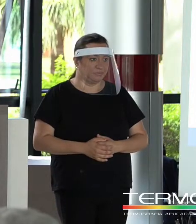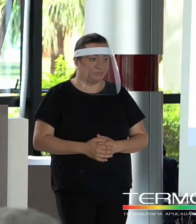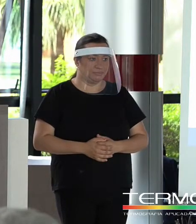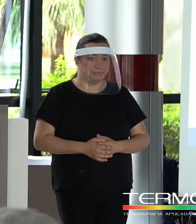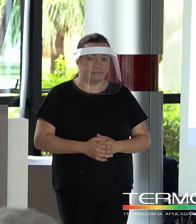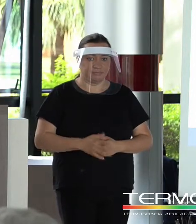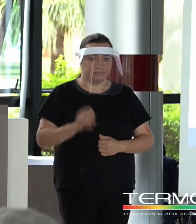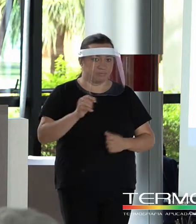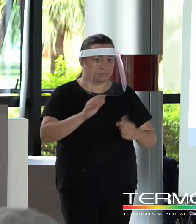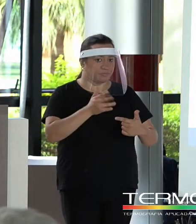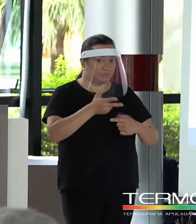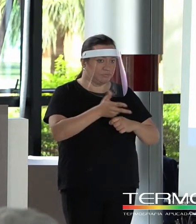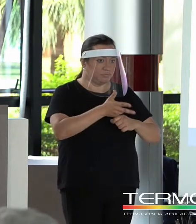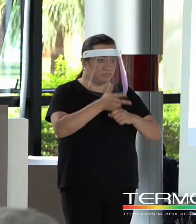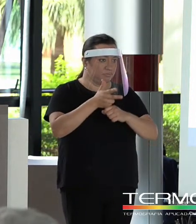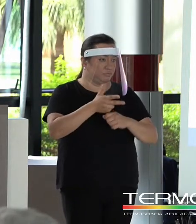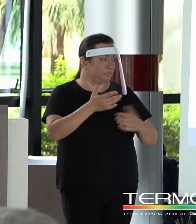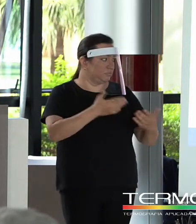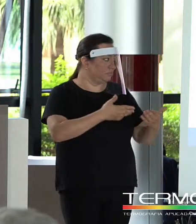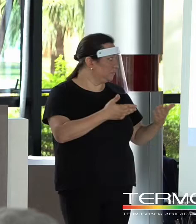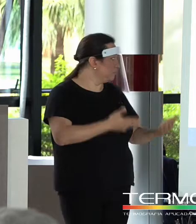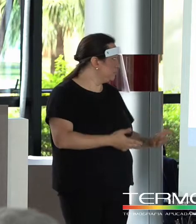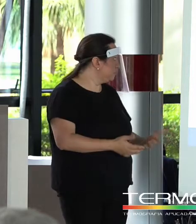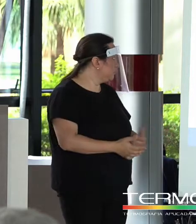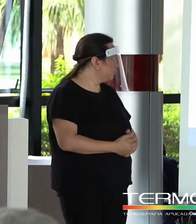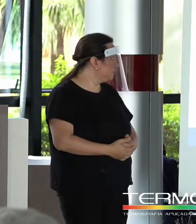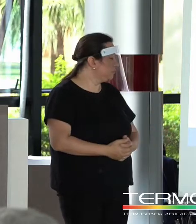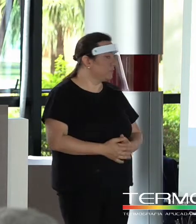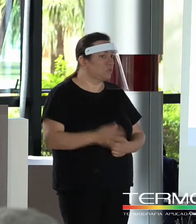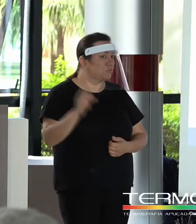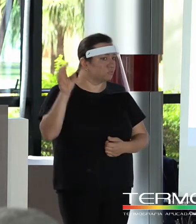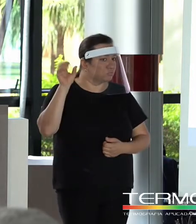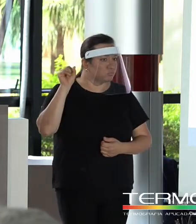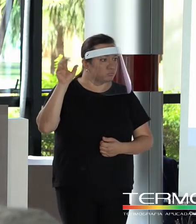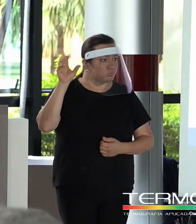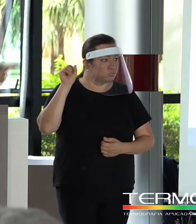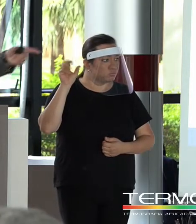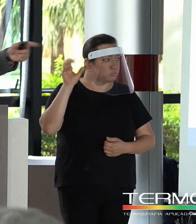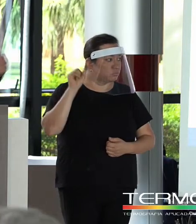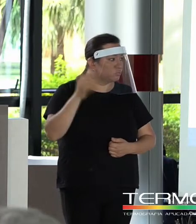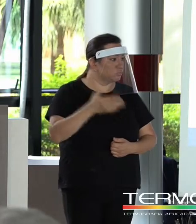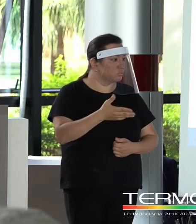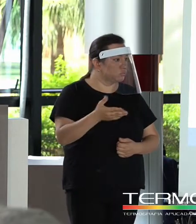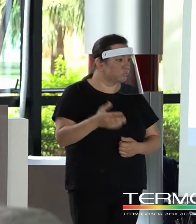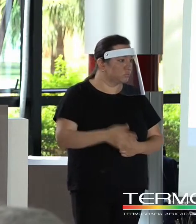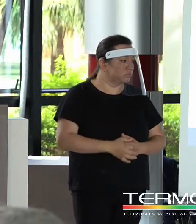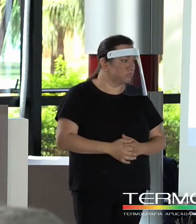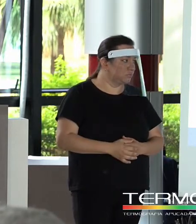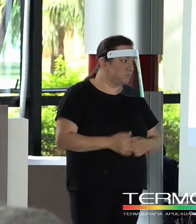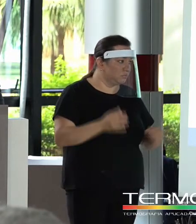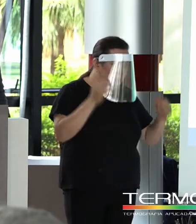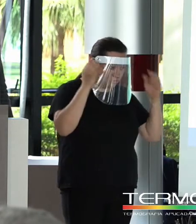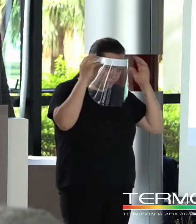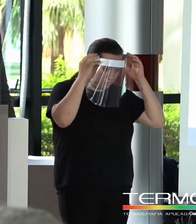Vamos lá ver um vídeo aqui. Acho que está sem o volume. Aumenta o volume aí, por